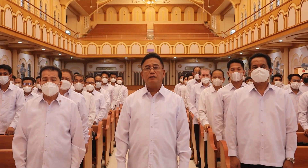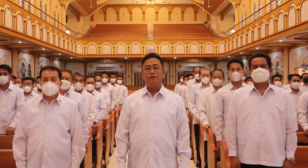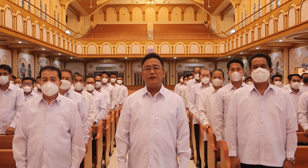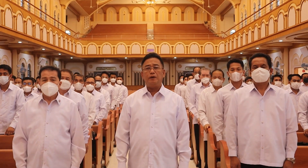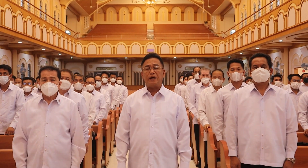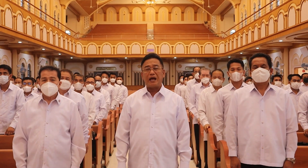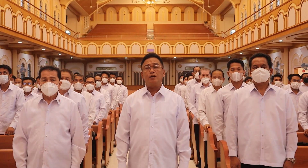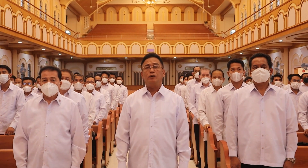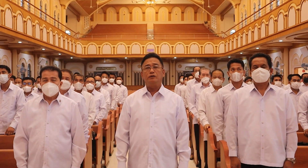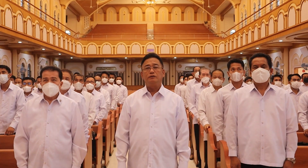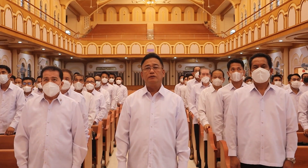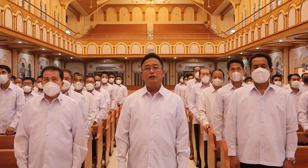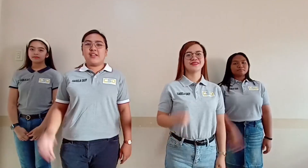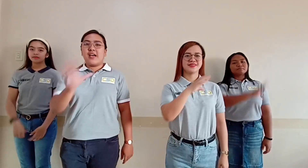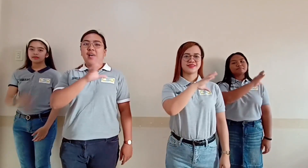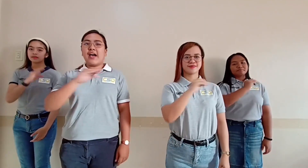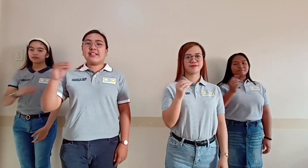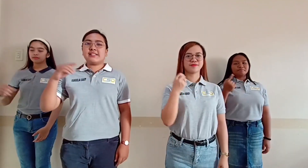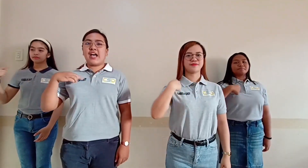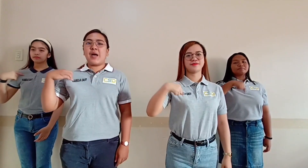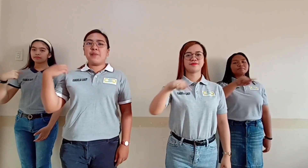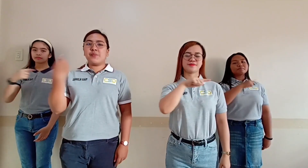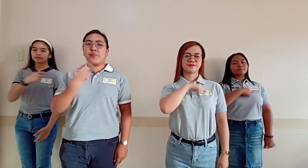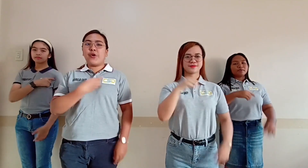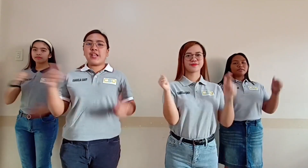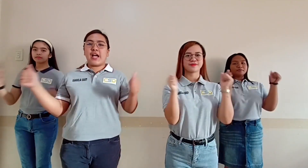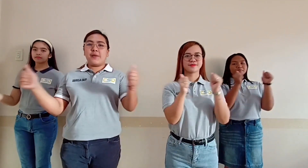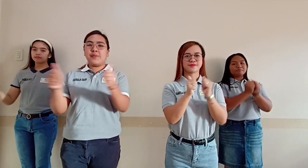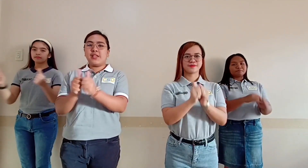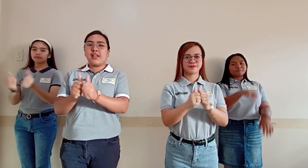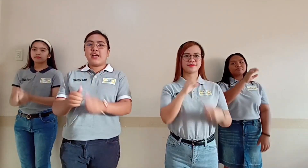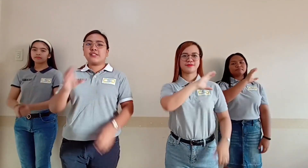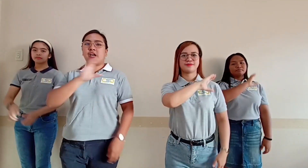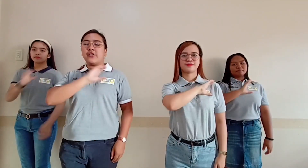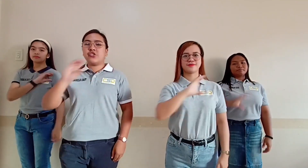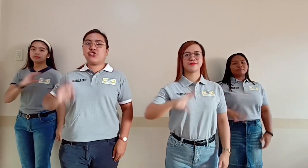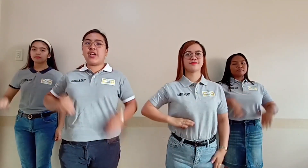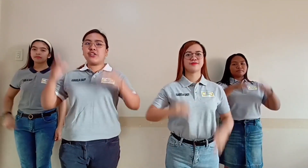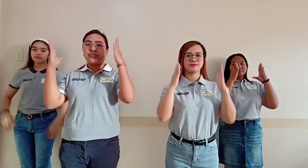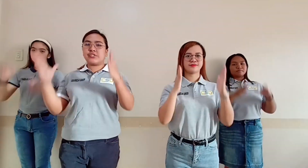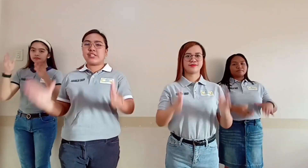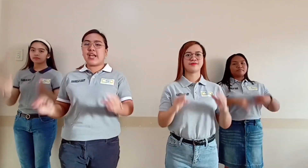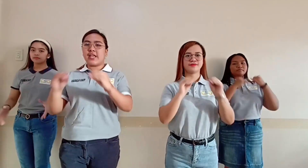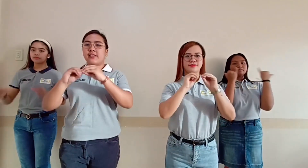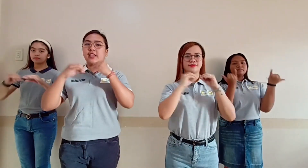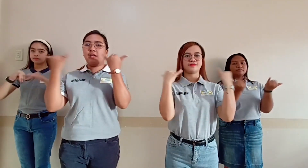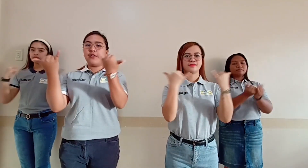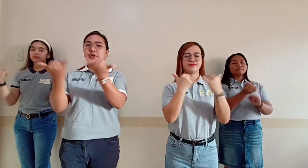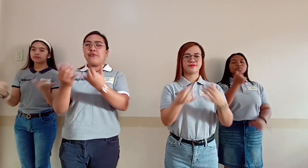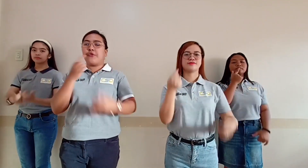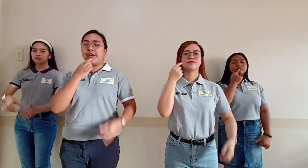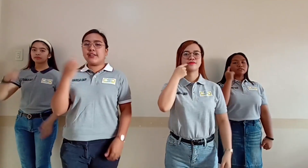V. Manalo. At sa amin po na kabilang sa Christian Society for the